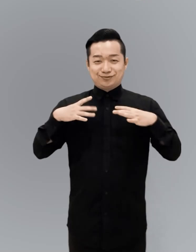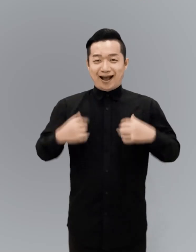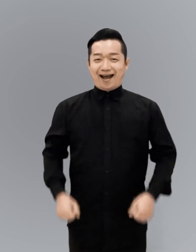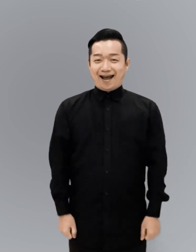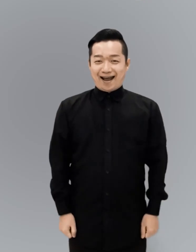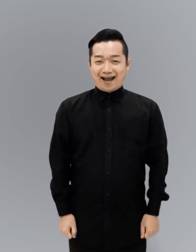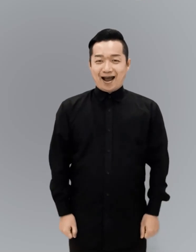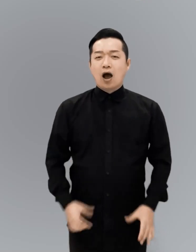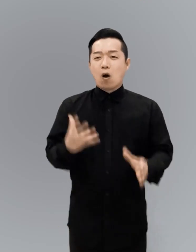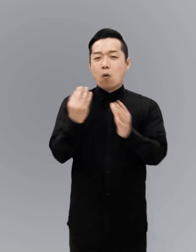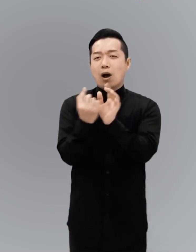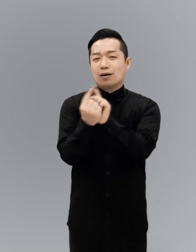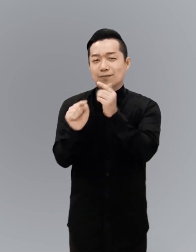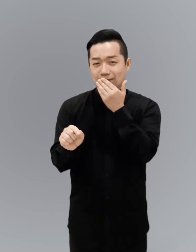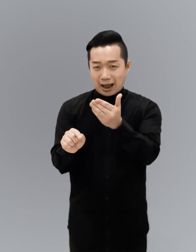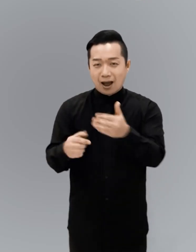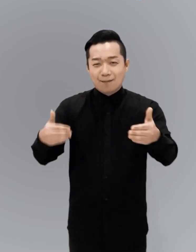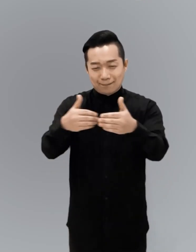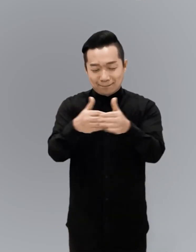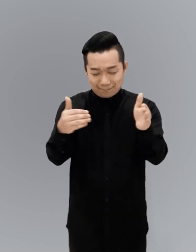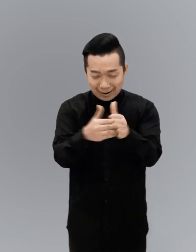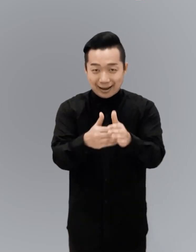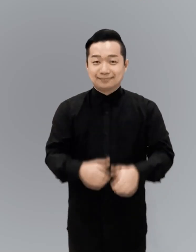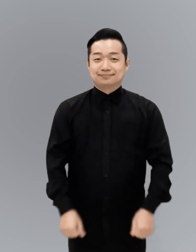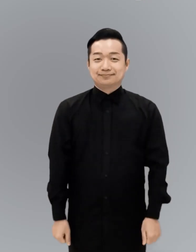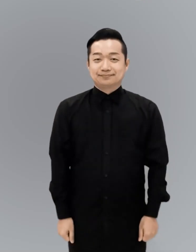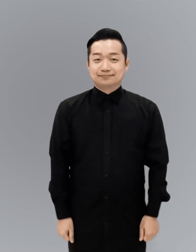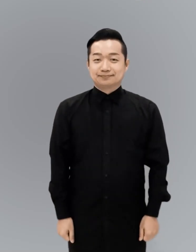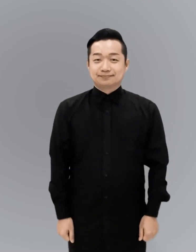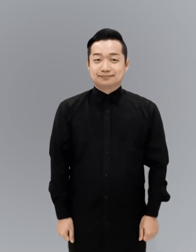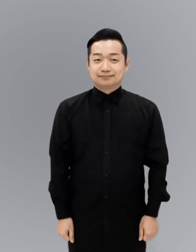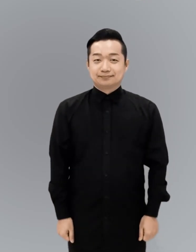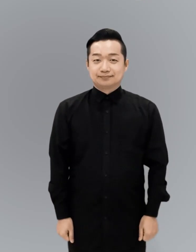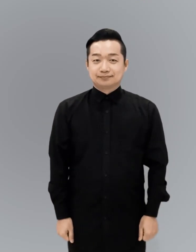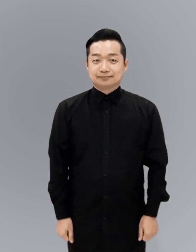온전히 만날 수 있을 것 같아서요. 그렇게 포옹으로 끝났어요.